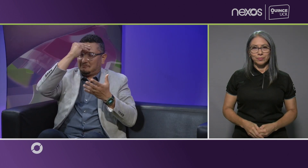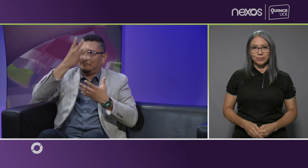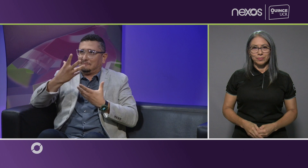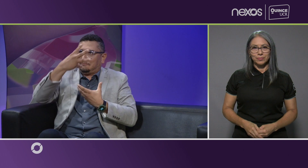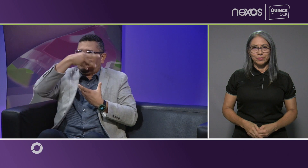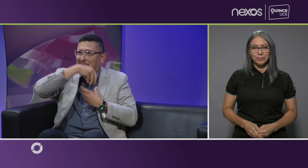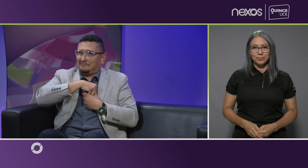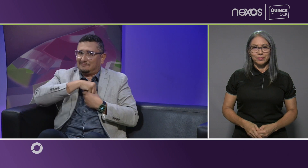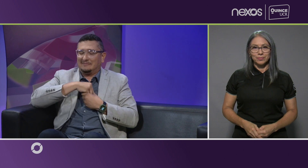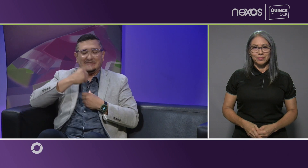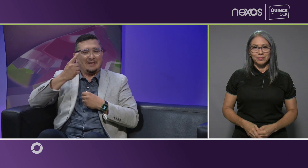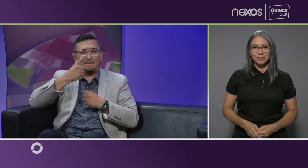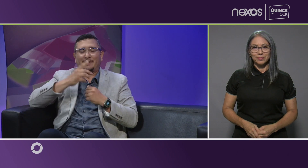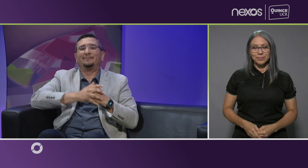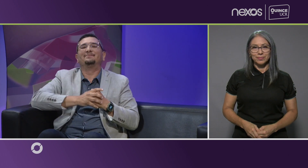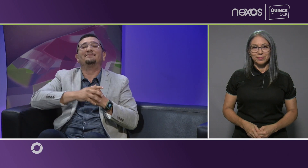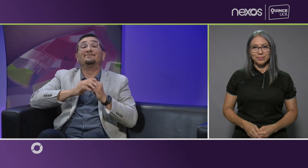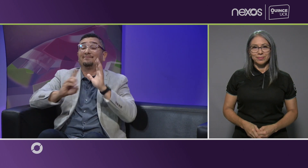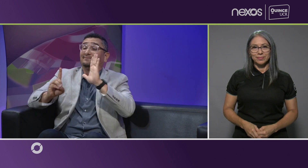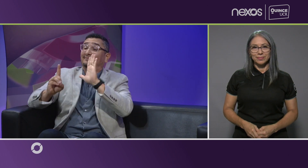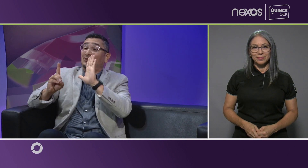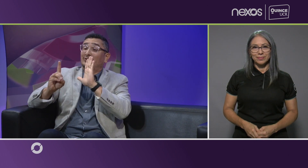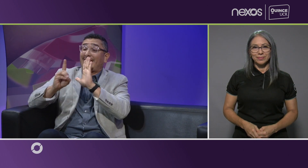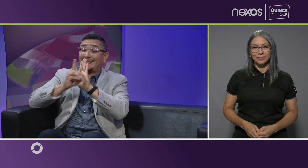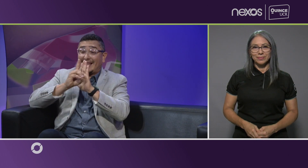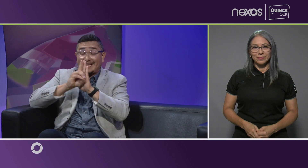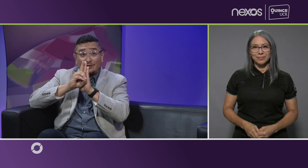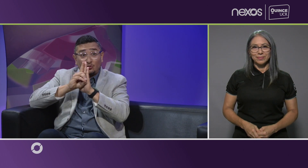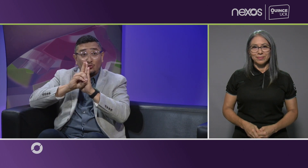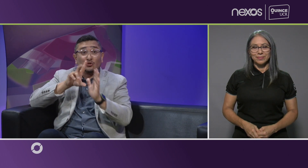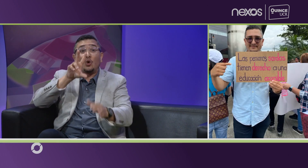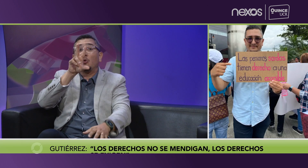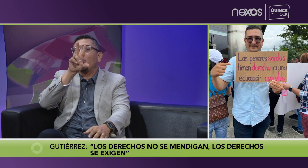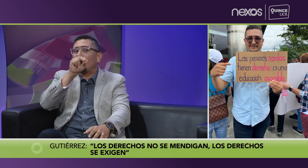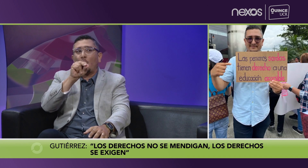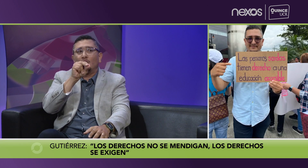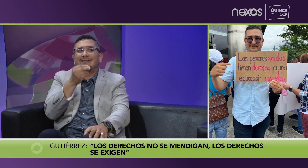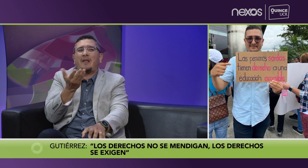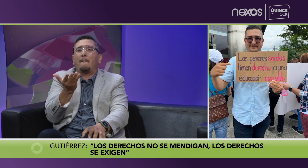Simplemente una frase que yo aprendí y la tengo muy guardada.